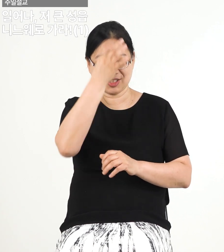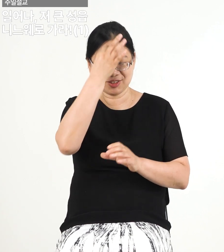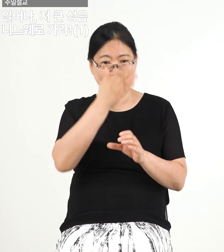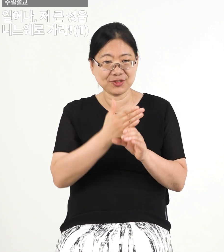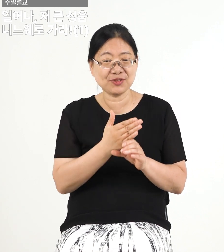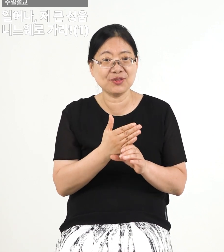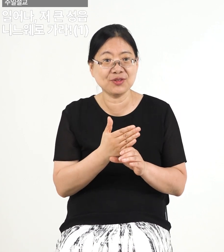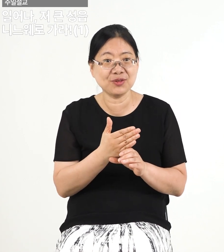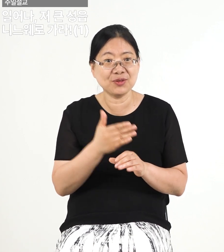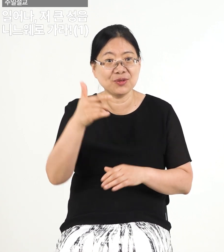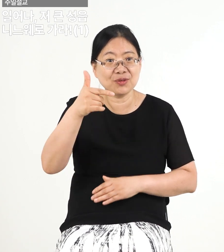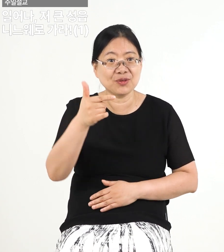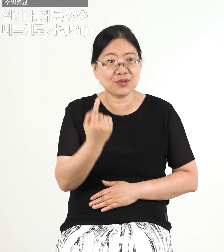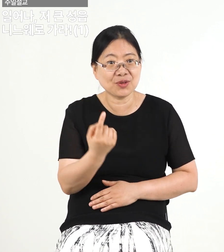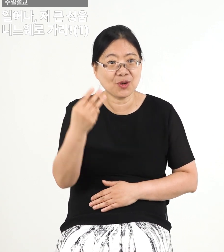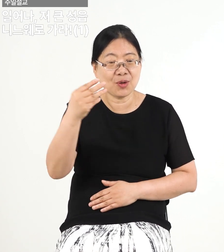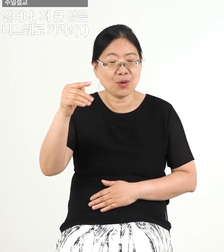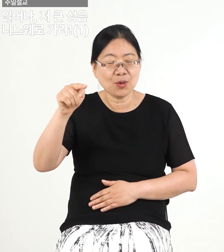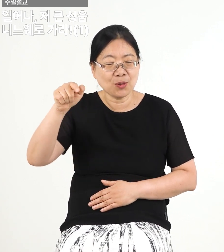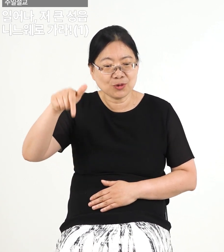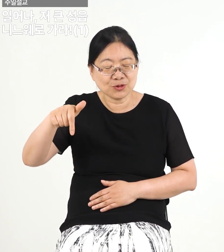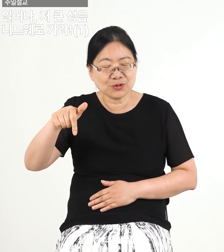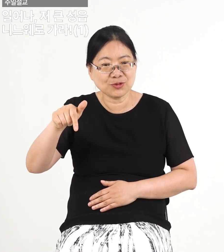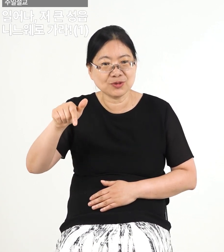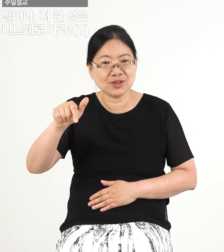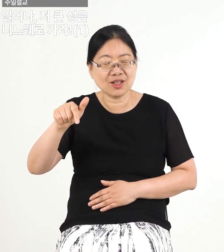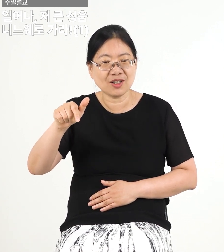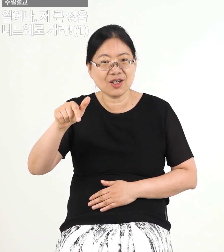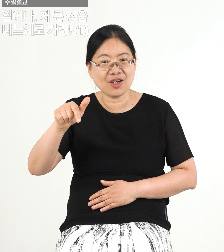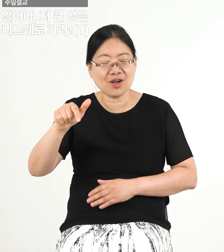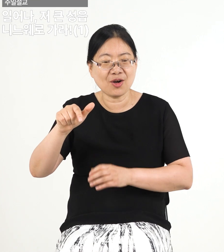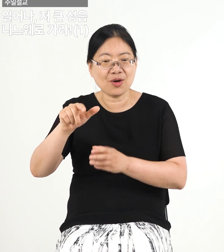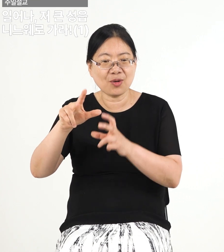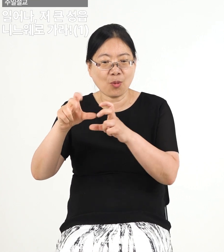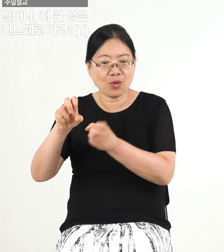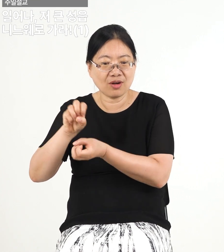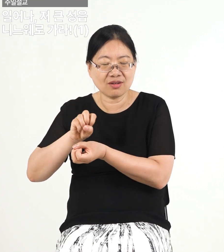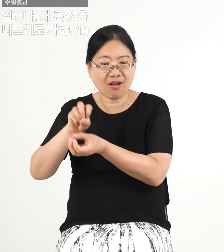중에 노룩 패스라는 기술이 있어요.